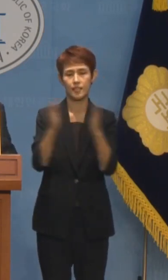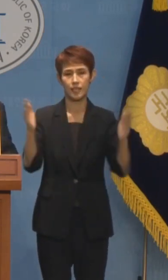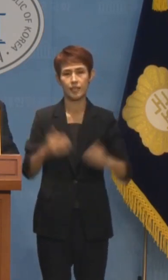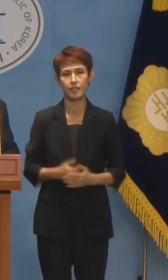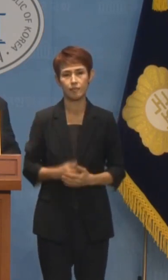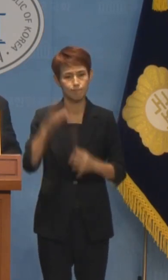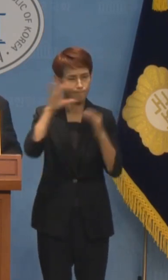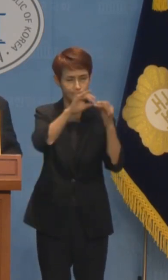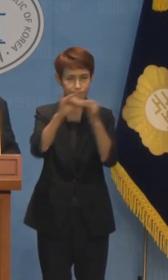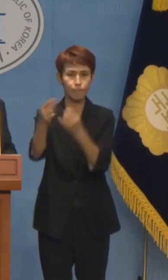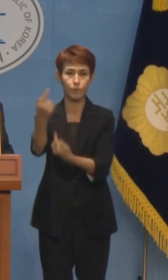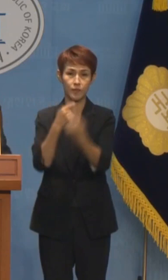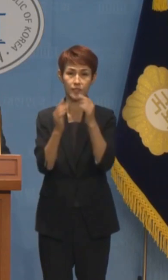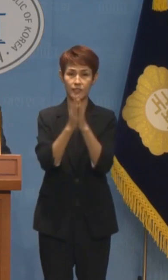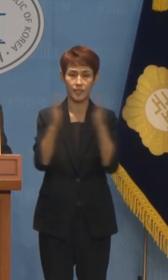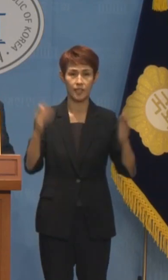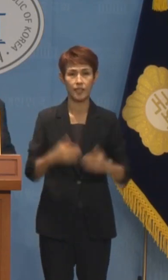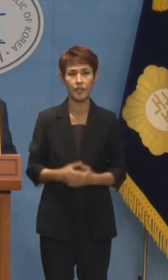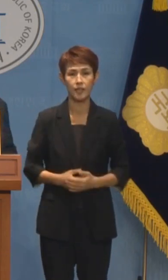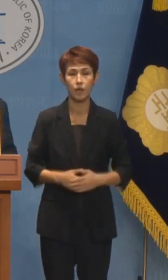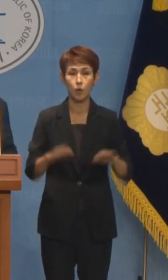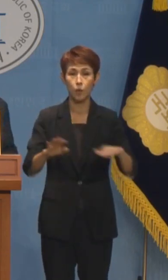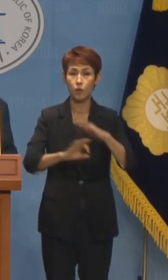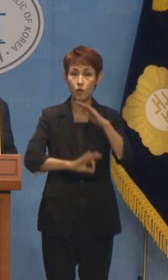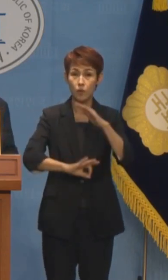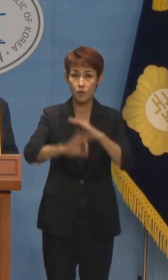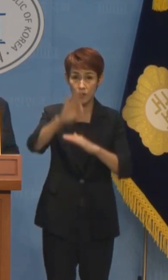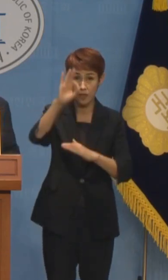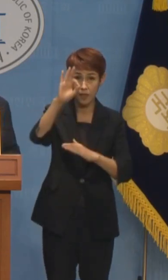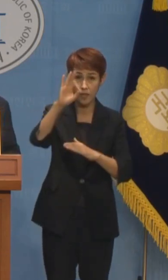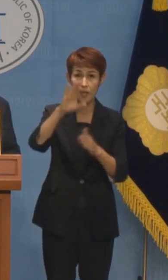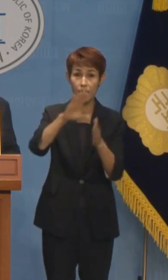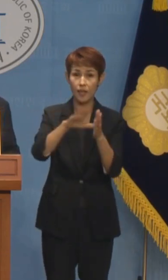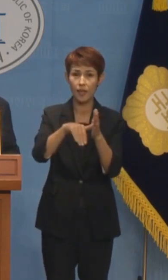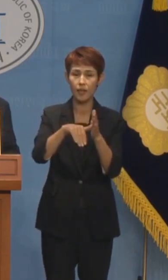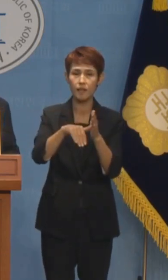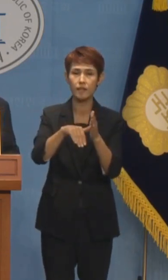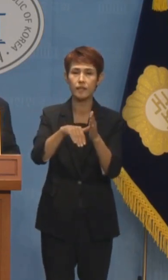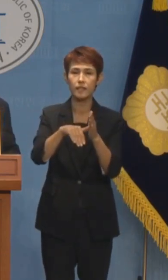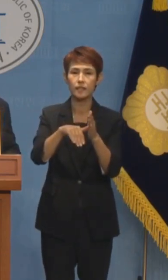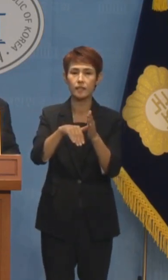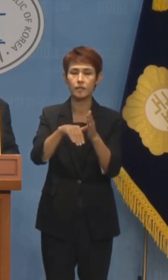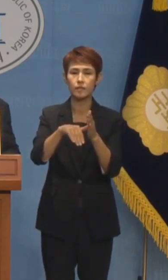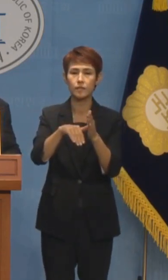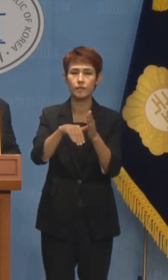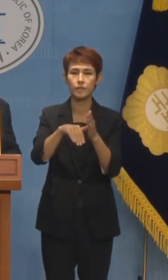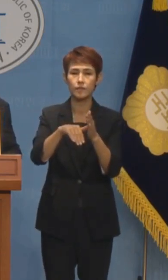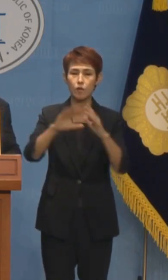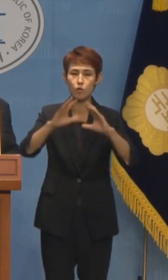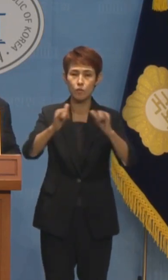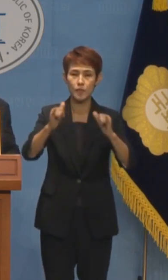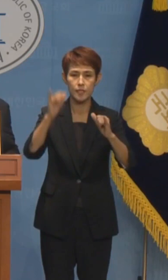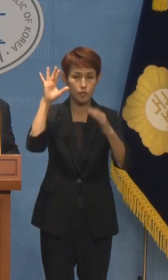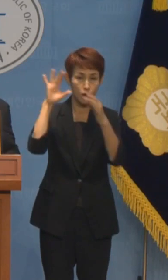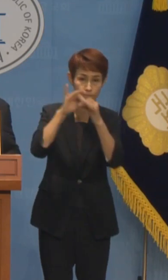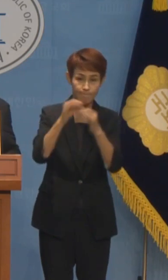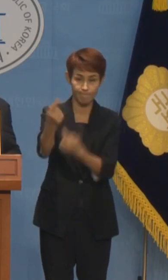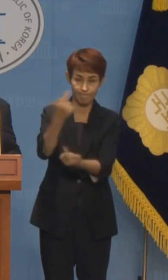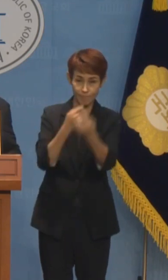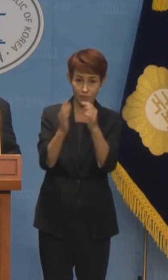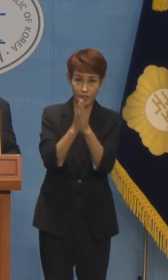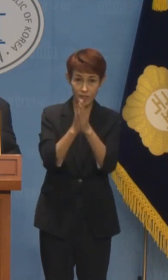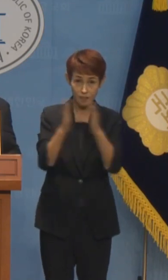어 방금 말씀을 해 주셨는데요 저희 오전에이 동의 청원을 공개하자마자 오전에 심사